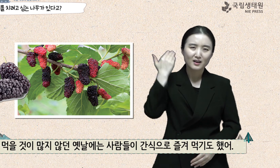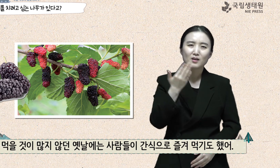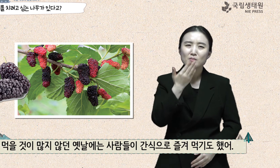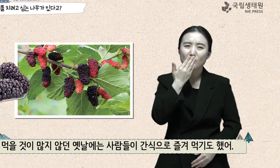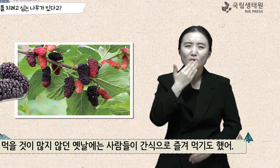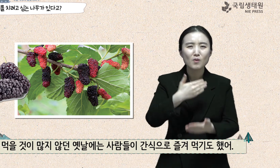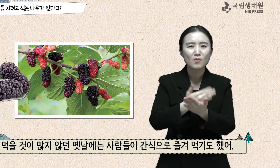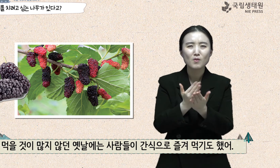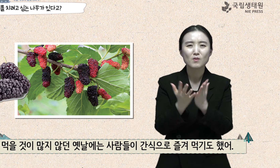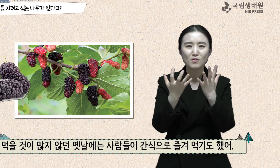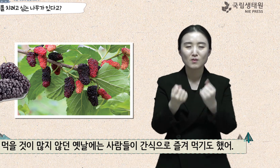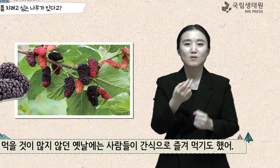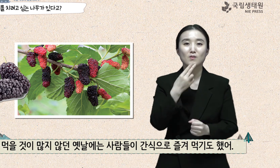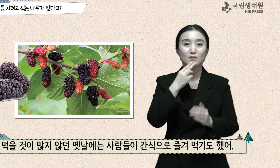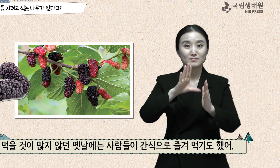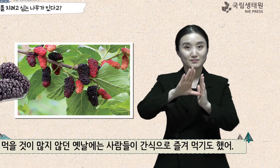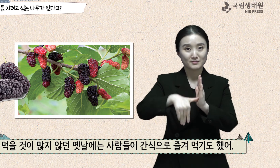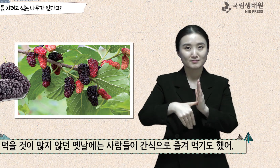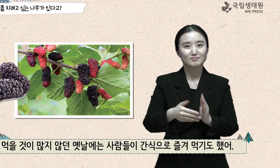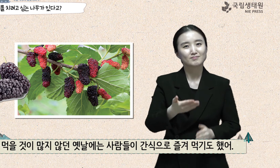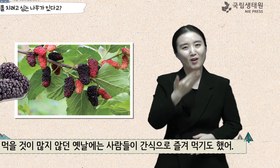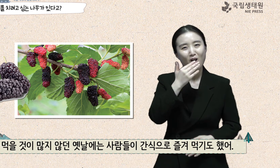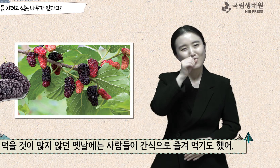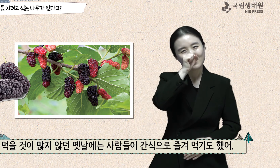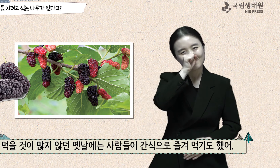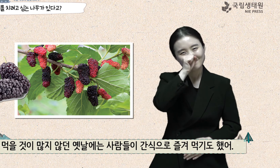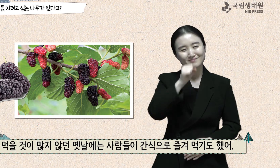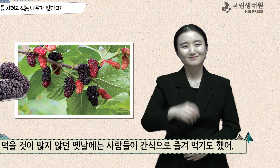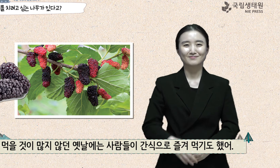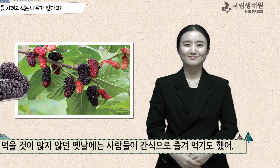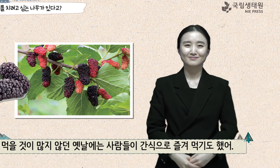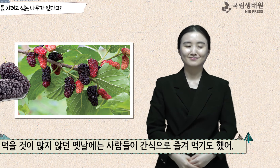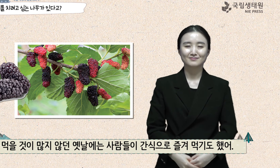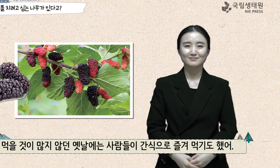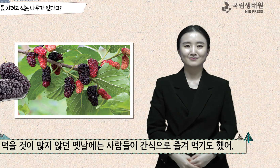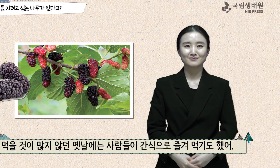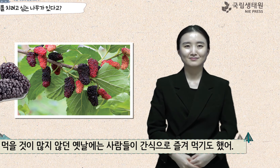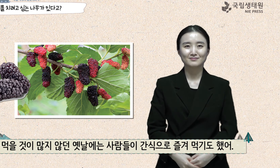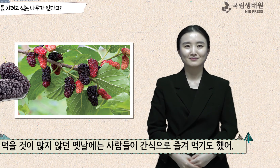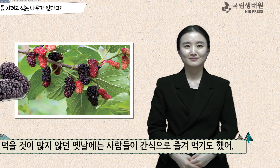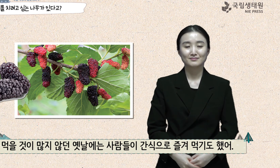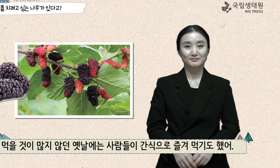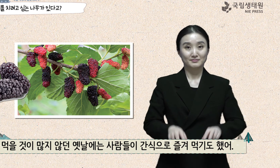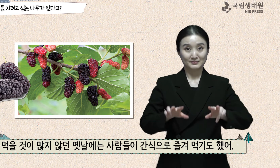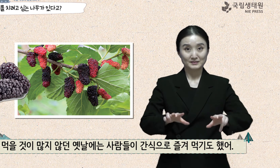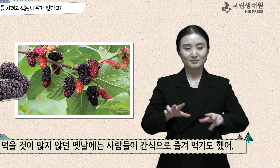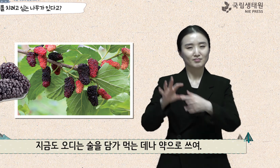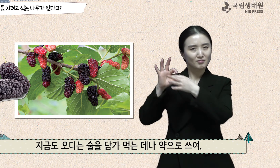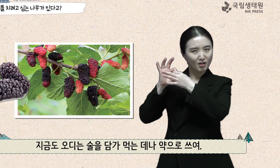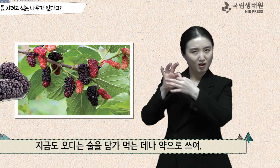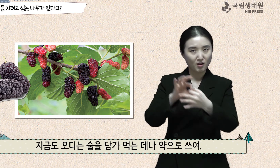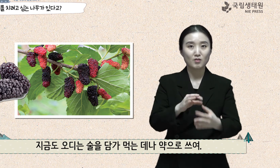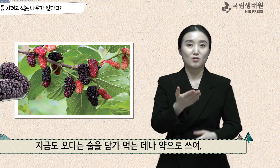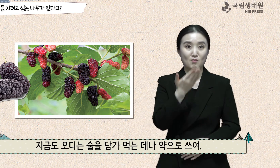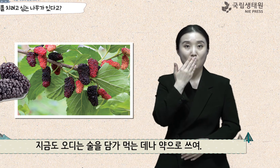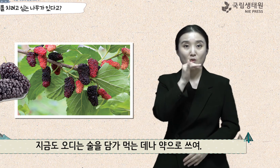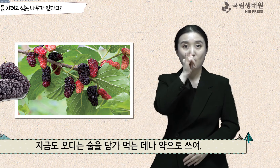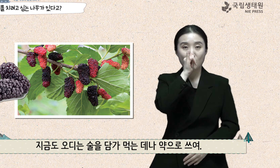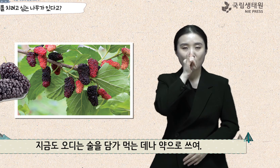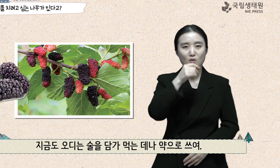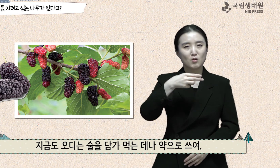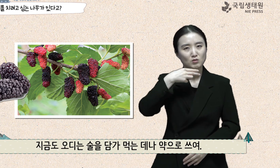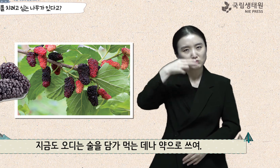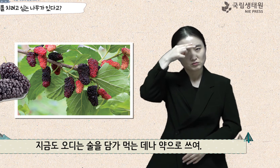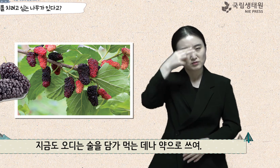먹을 것이 많지 않던 옛날에는 사람들이 간식으로 즐겨 먹기도 했어 지금도